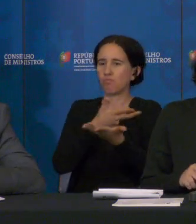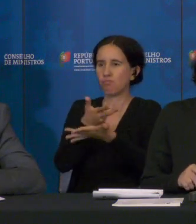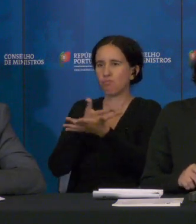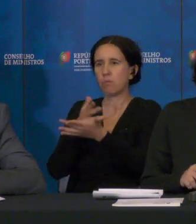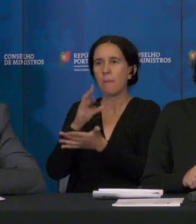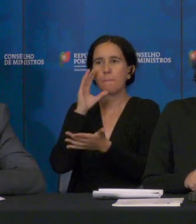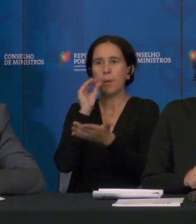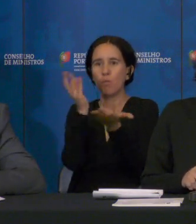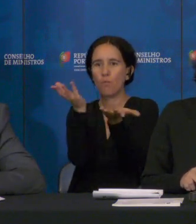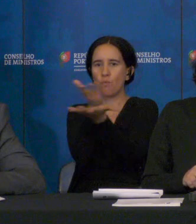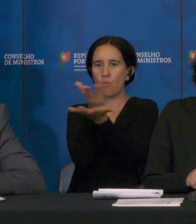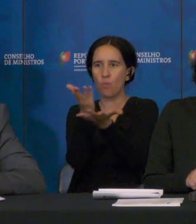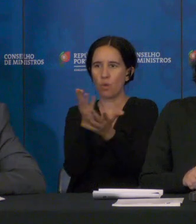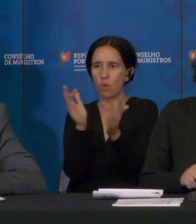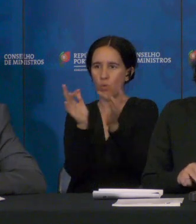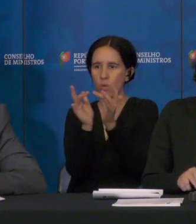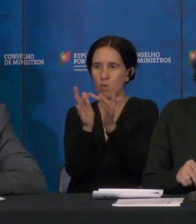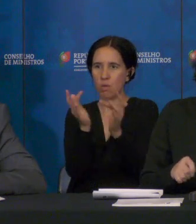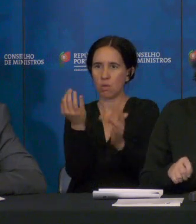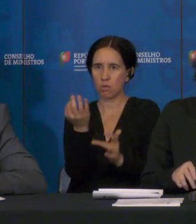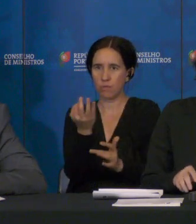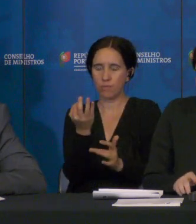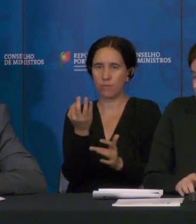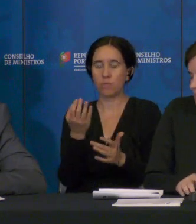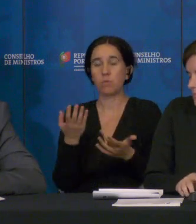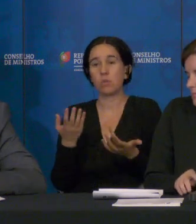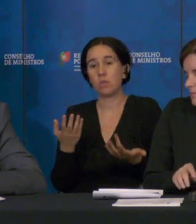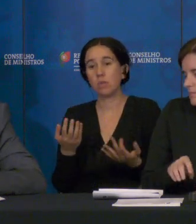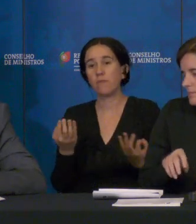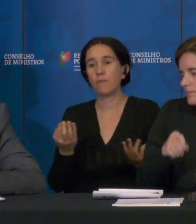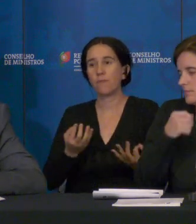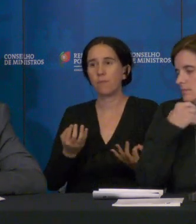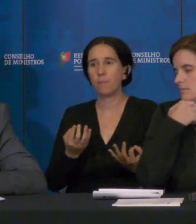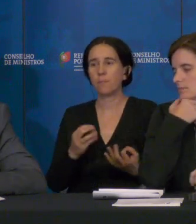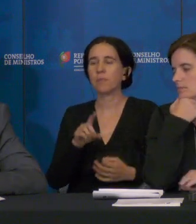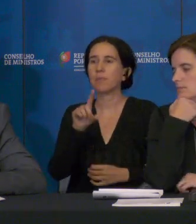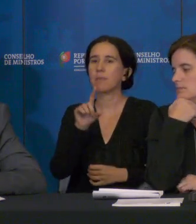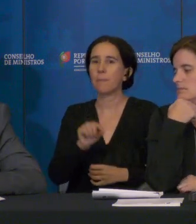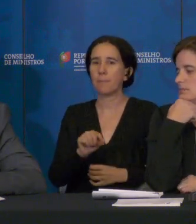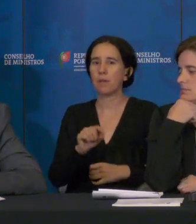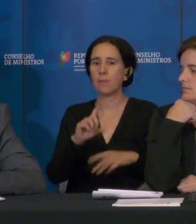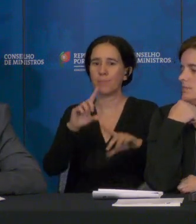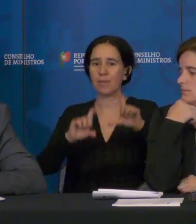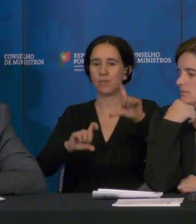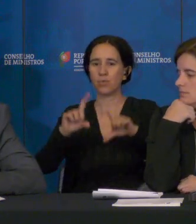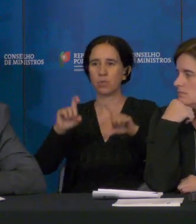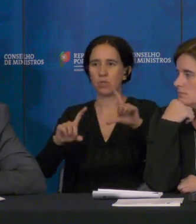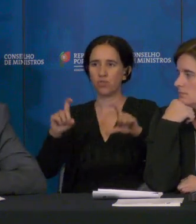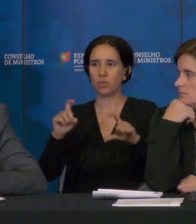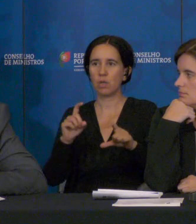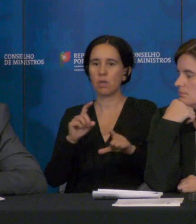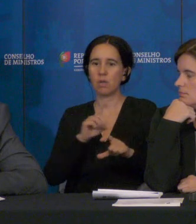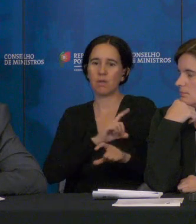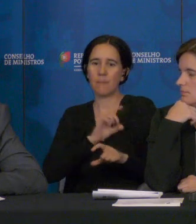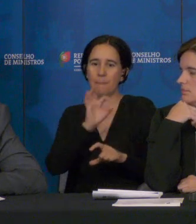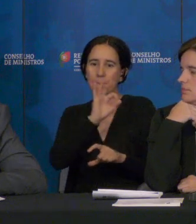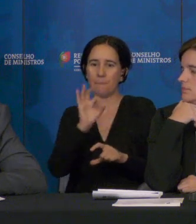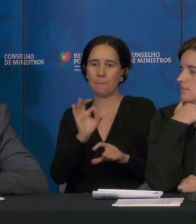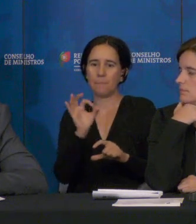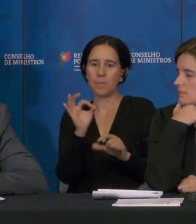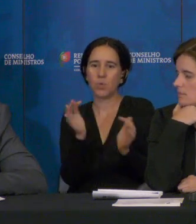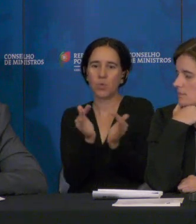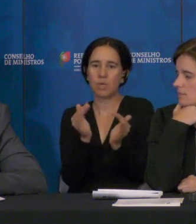brancos, foram contactando com estes, e obviamente também os acionistas minoritários da